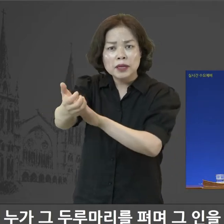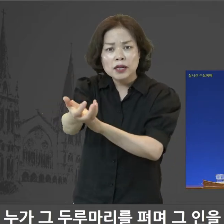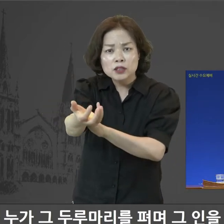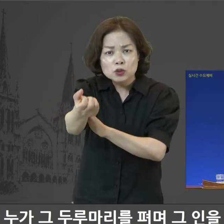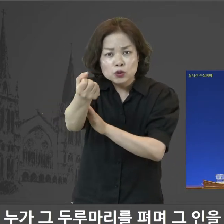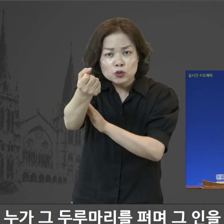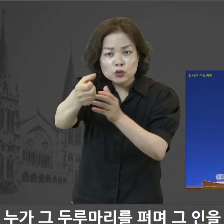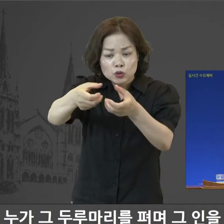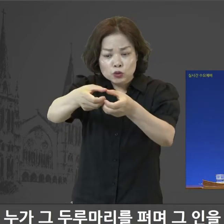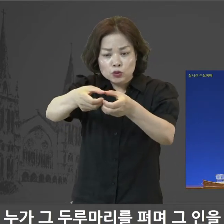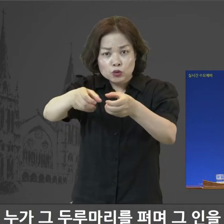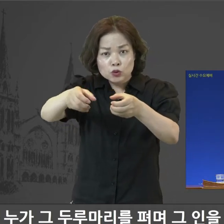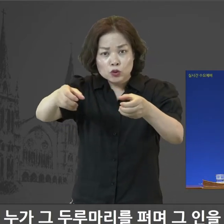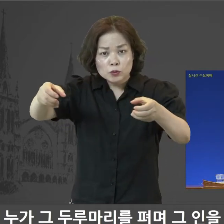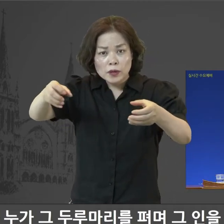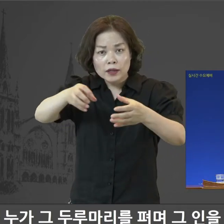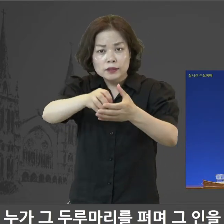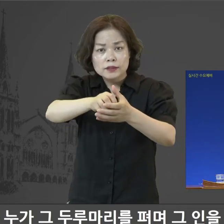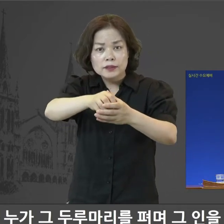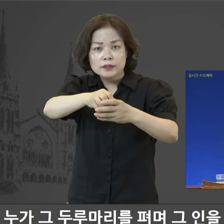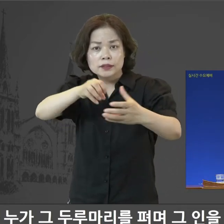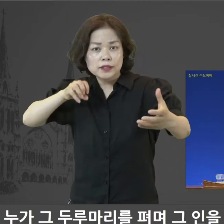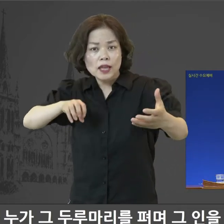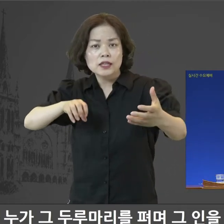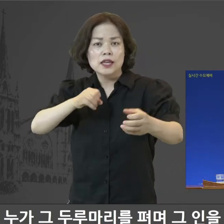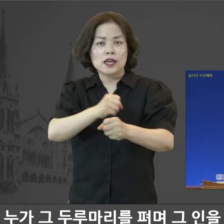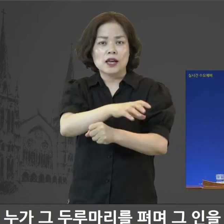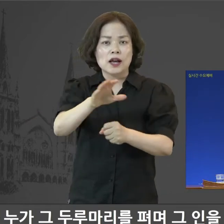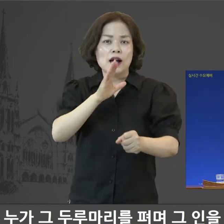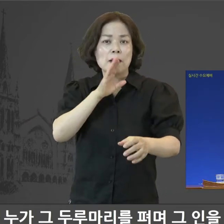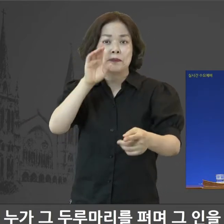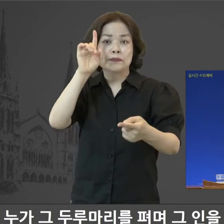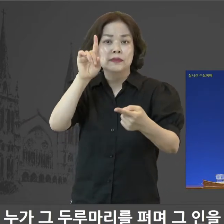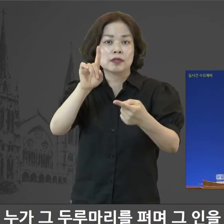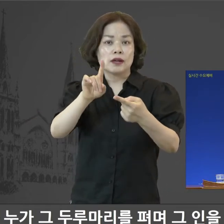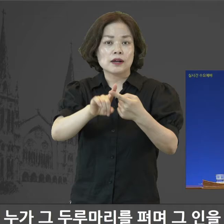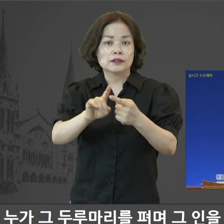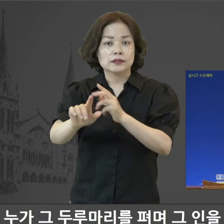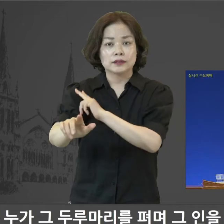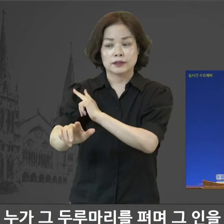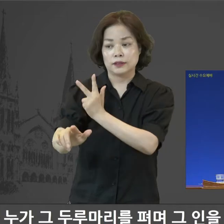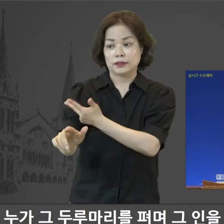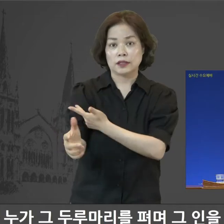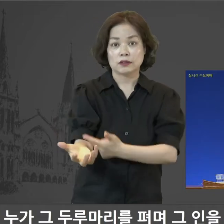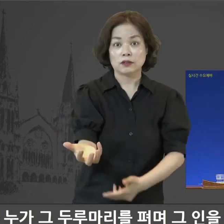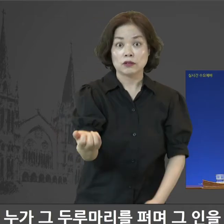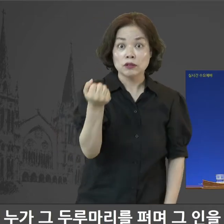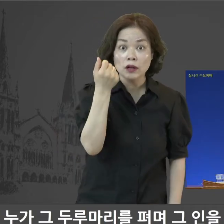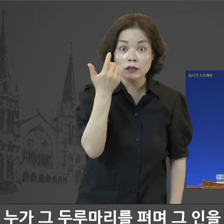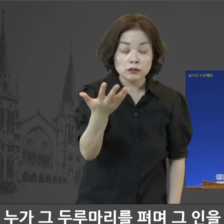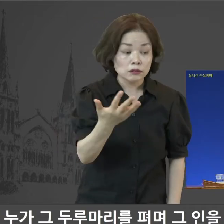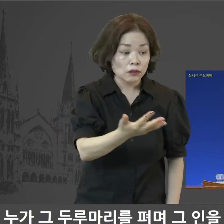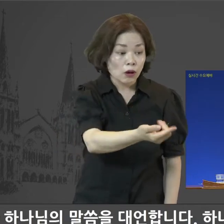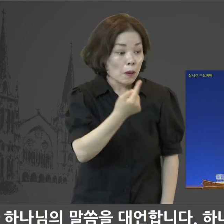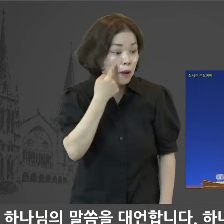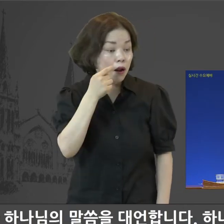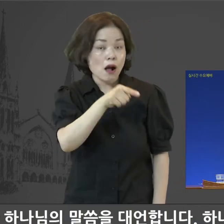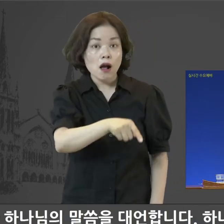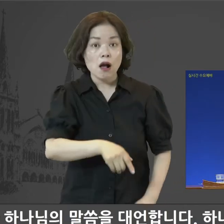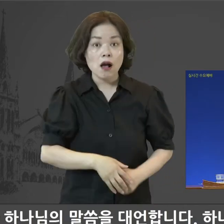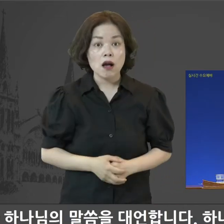있는 이 두루마리의 인을 떼기에 합당한 자격을 갖추었느냐? 나와 보라는 거죠.